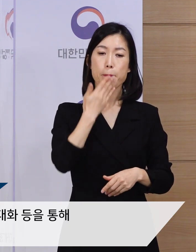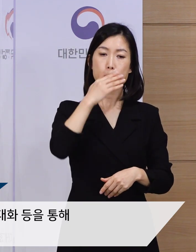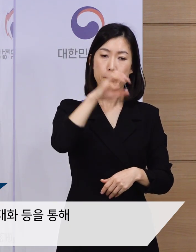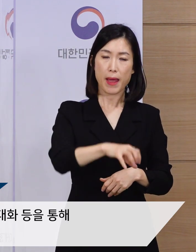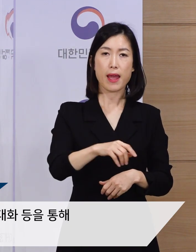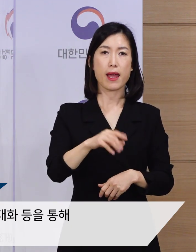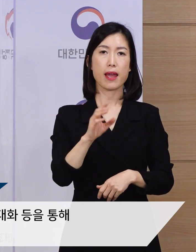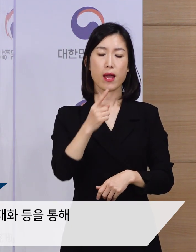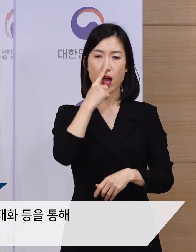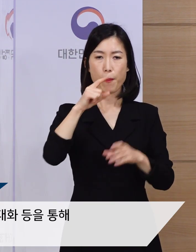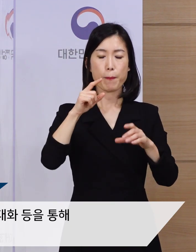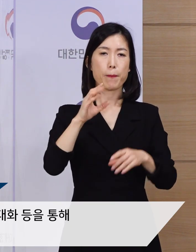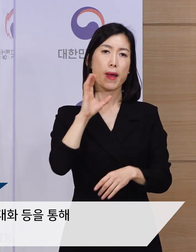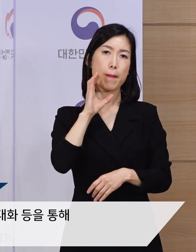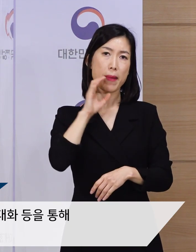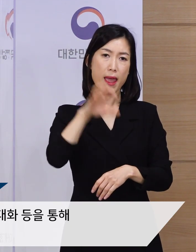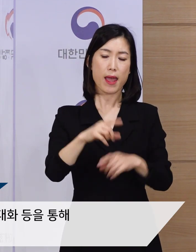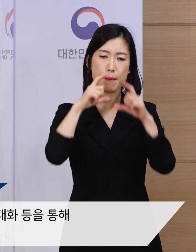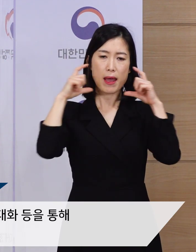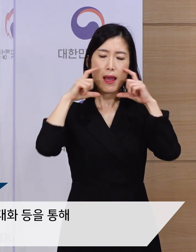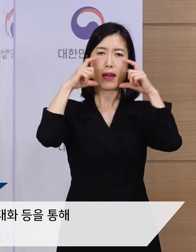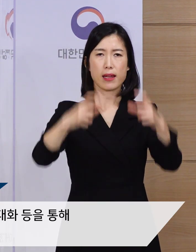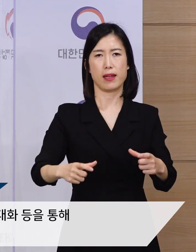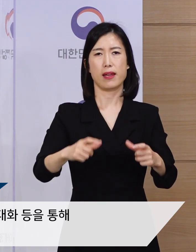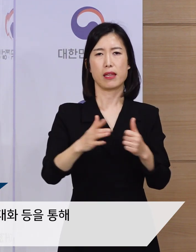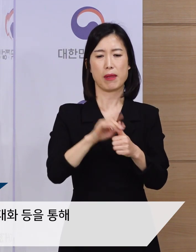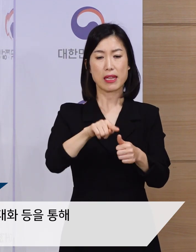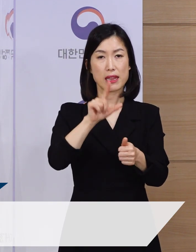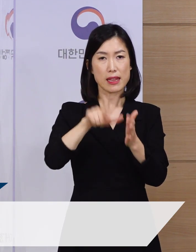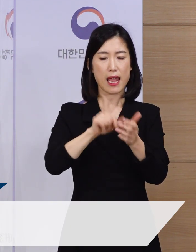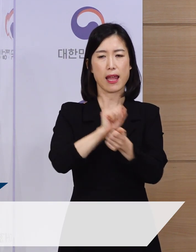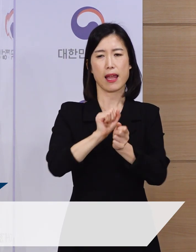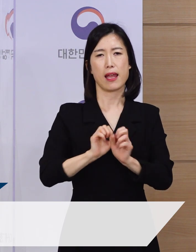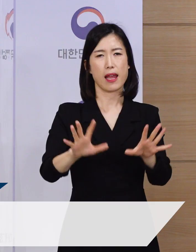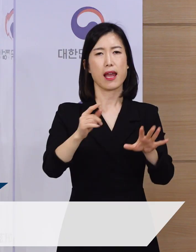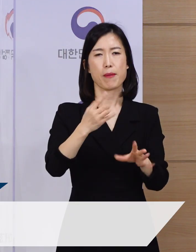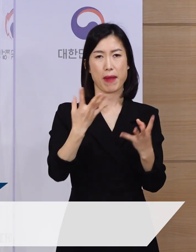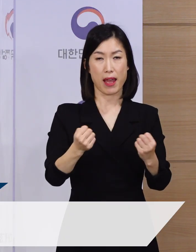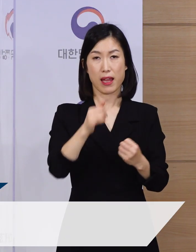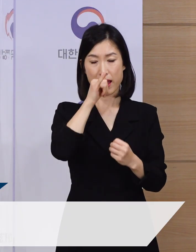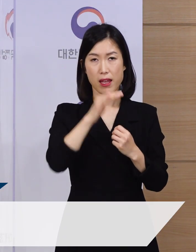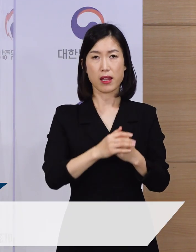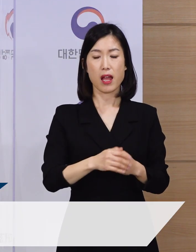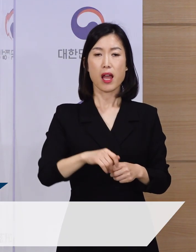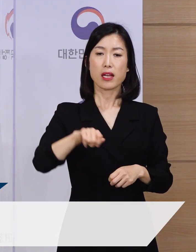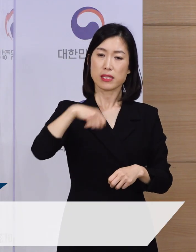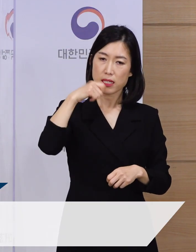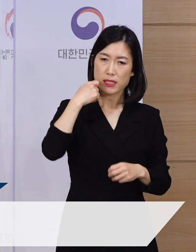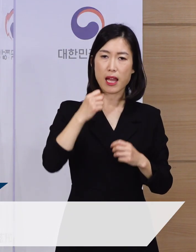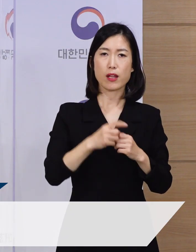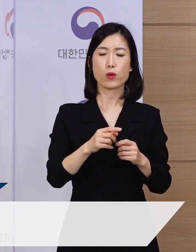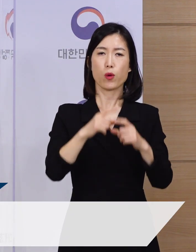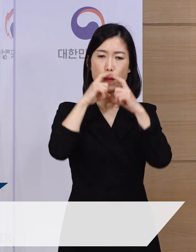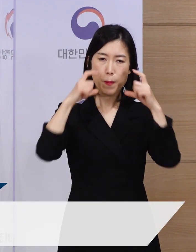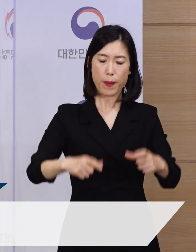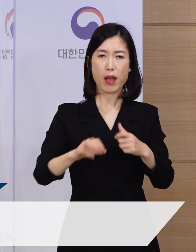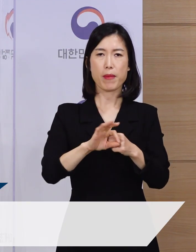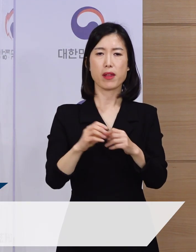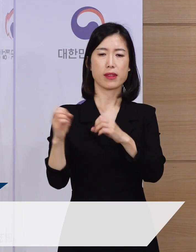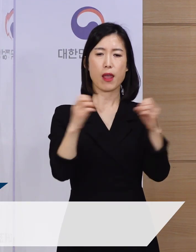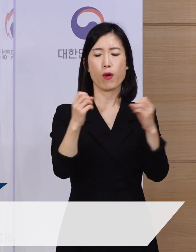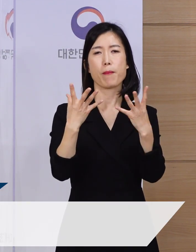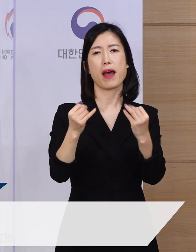등을 통해 감염이 확산되는 사례가 많습니다. 식사나 대화를 수반할 수밖에 없는 모임과